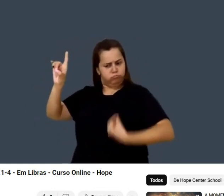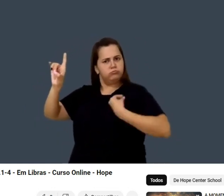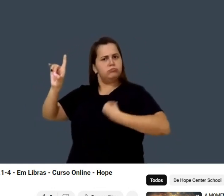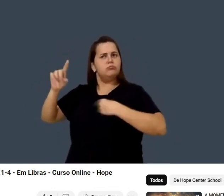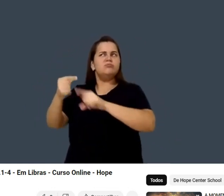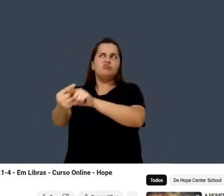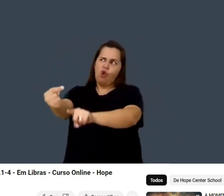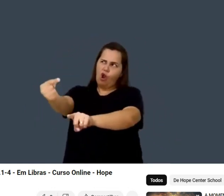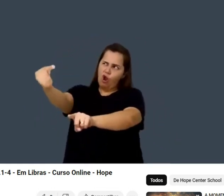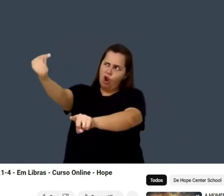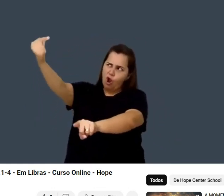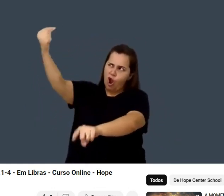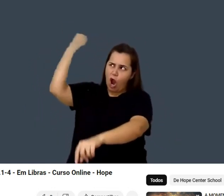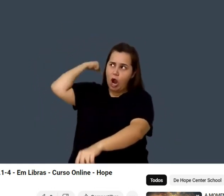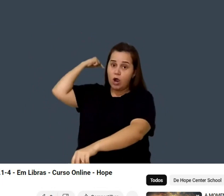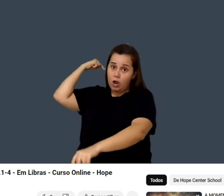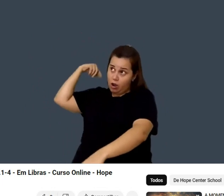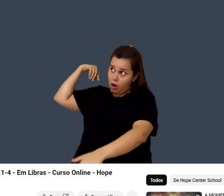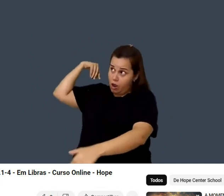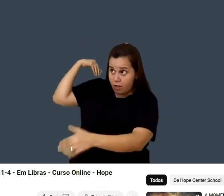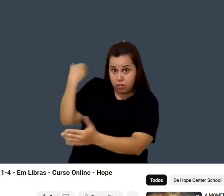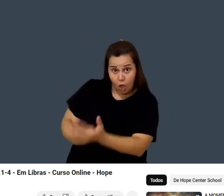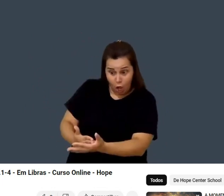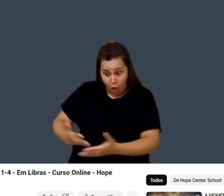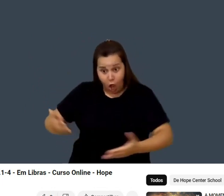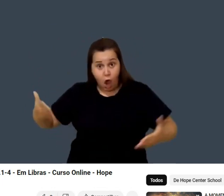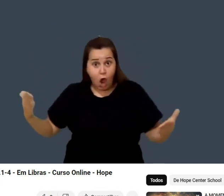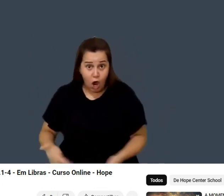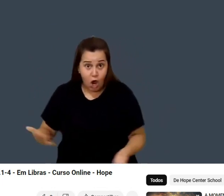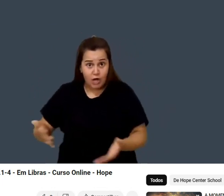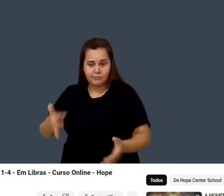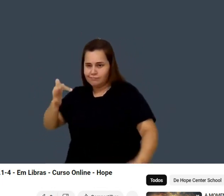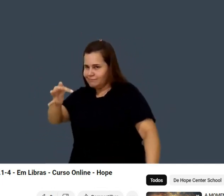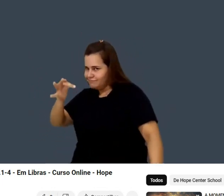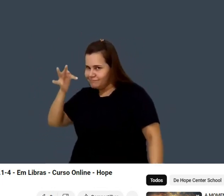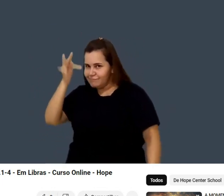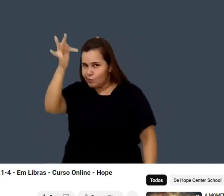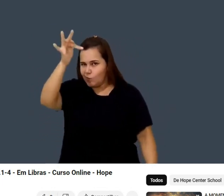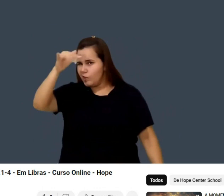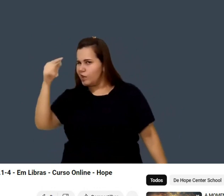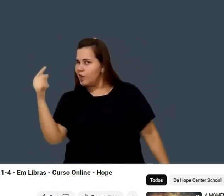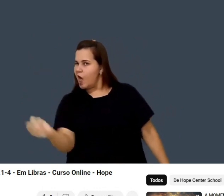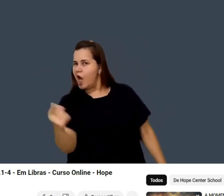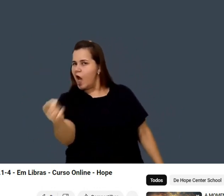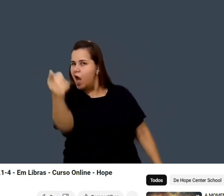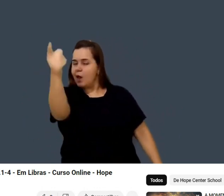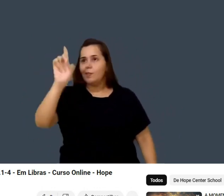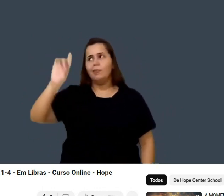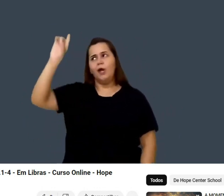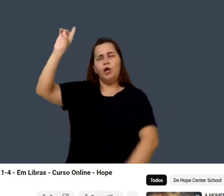você sabe sobre Deus? Deus sempre existiu desde a eternidade, o passado,